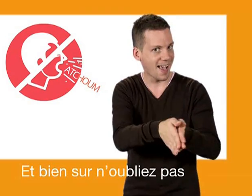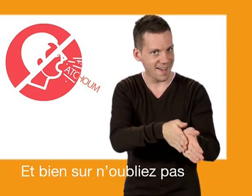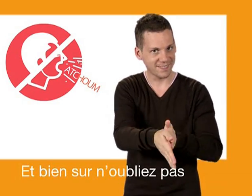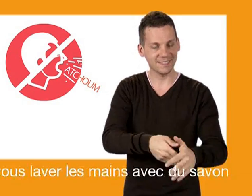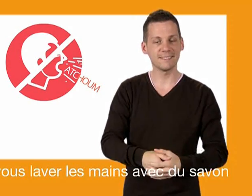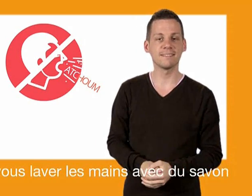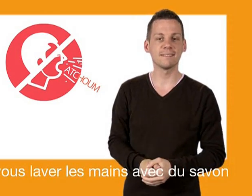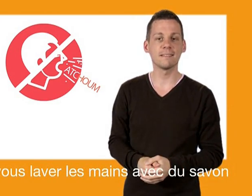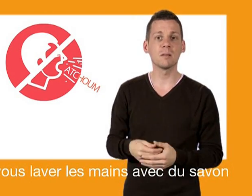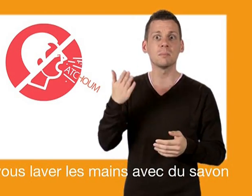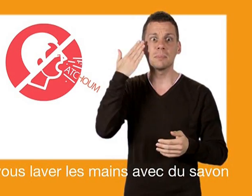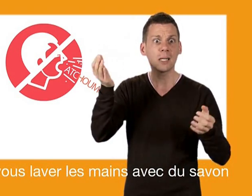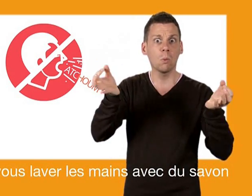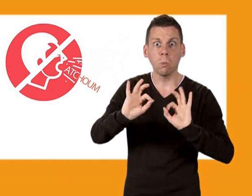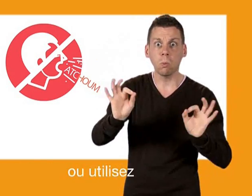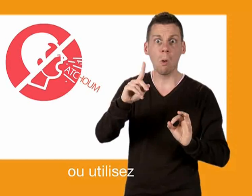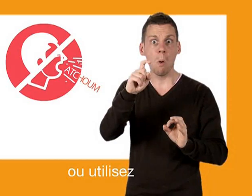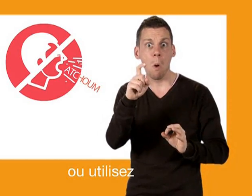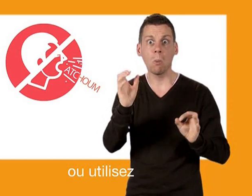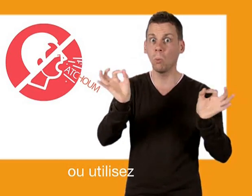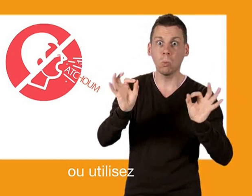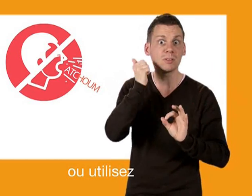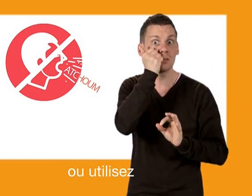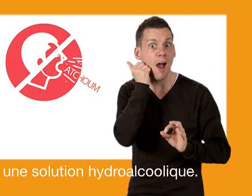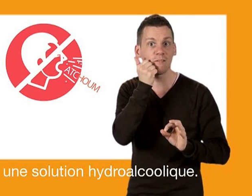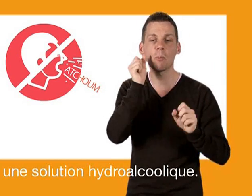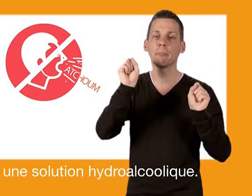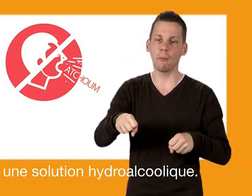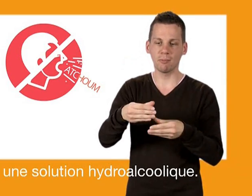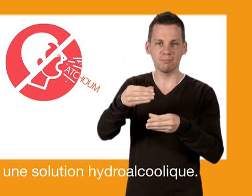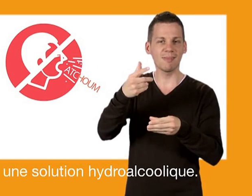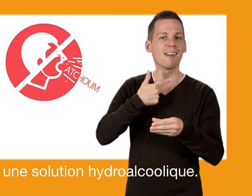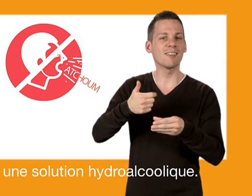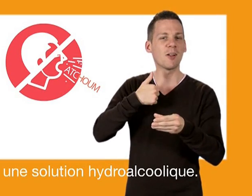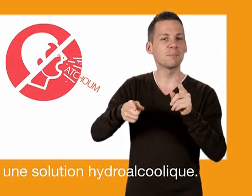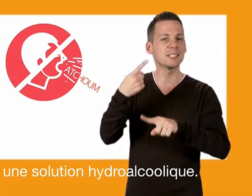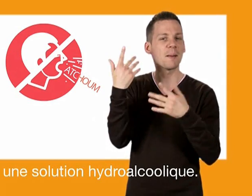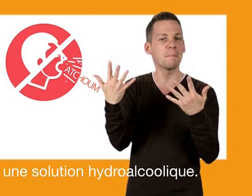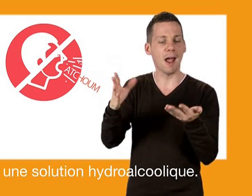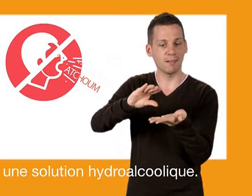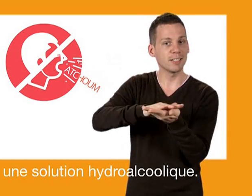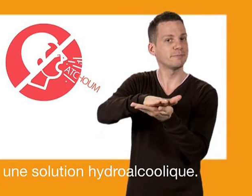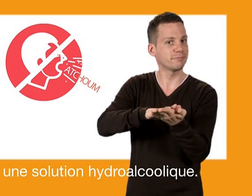Et bien sûr, n'oubliez pas de vous laver les mains avec du savon ou utiliser une solution hydroalcoolique.